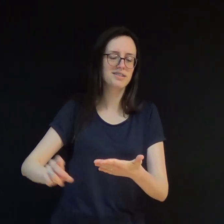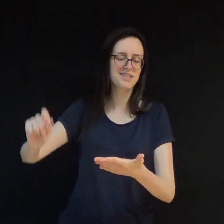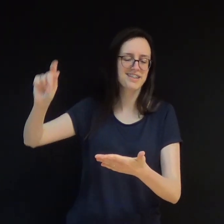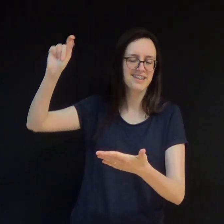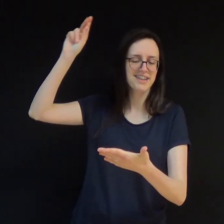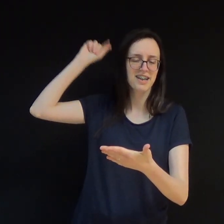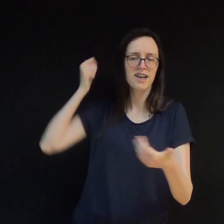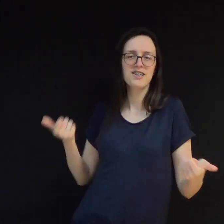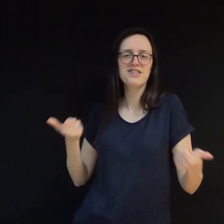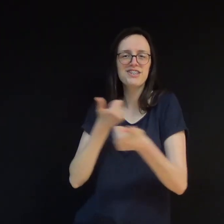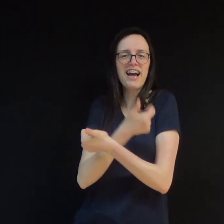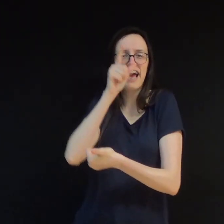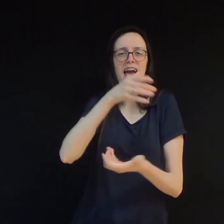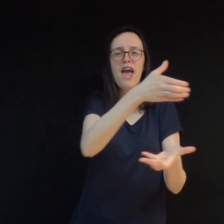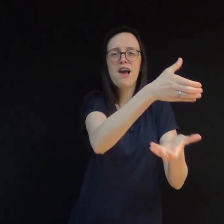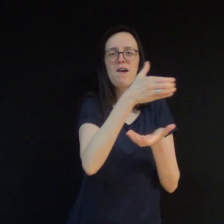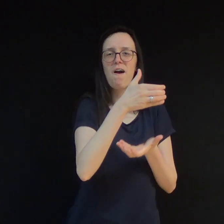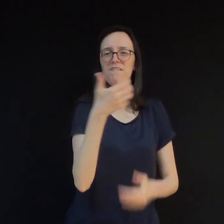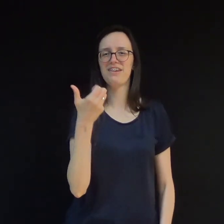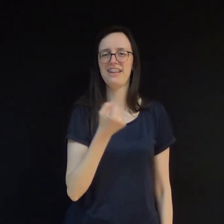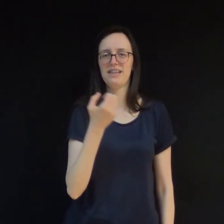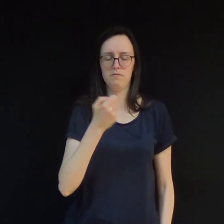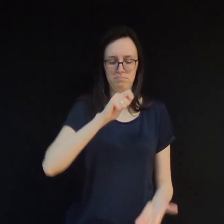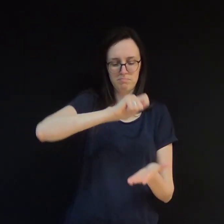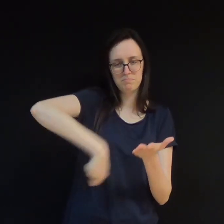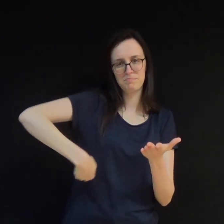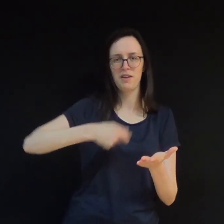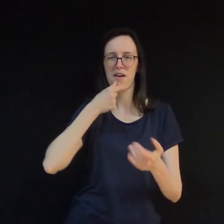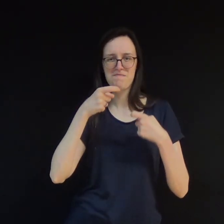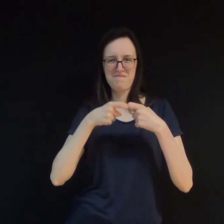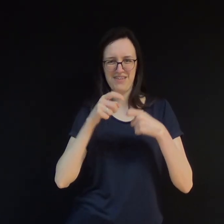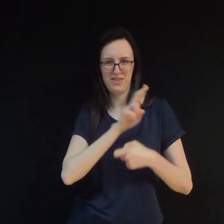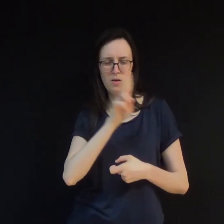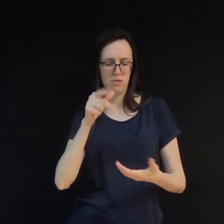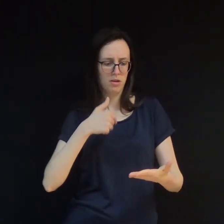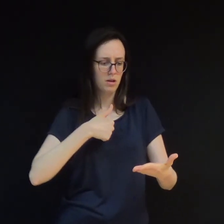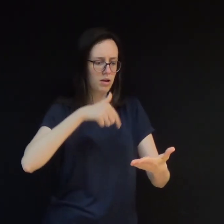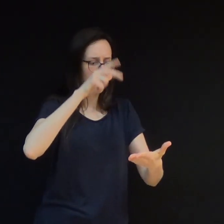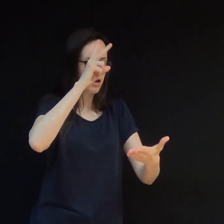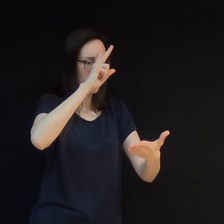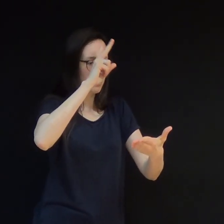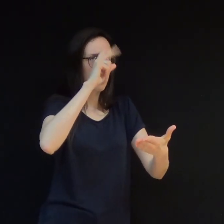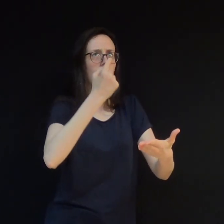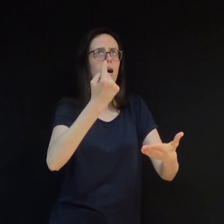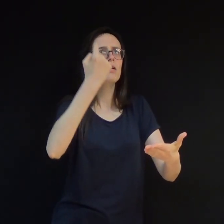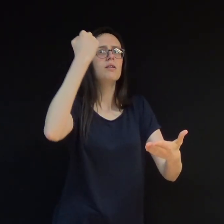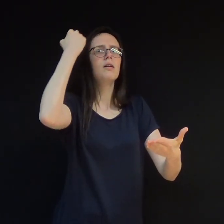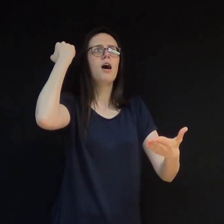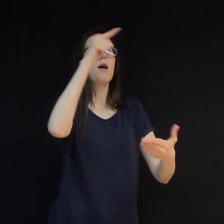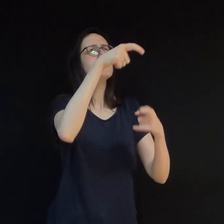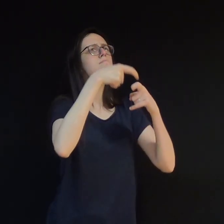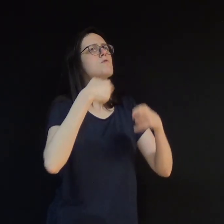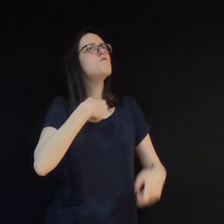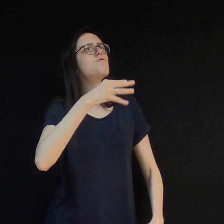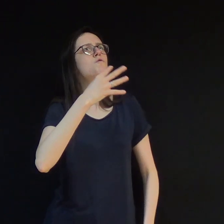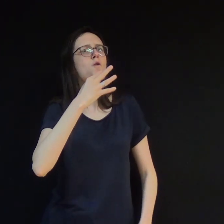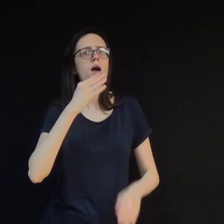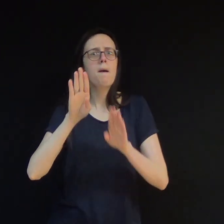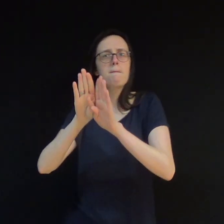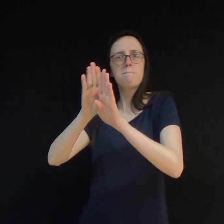autor robert kelly e ela se lembrou de onde conhecia aquele médico muitas vezes nem sequer nos damos a oportunidade